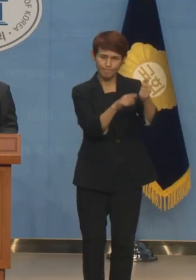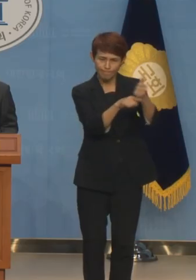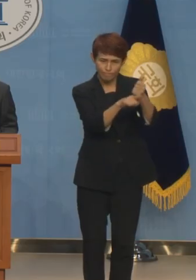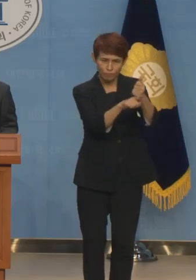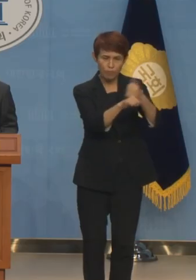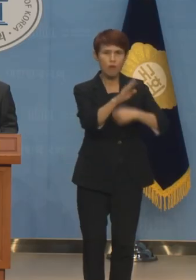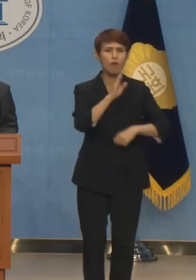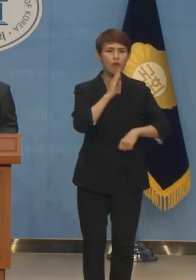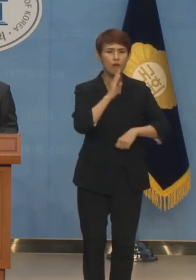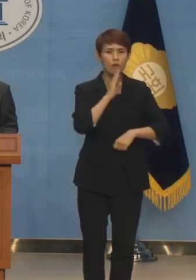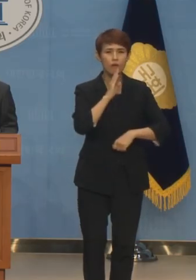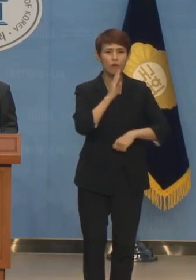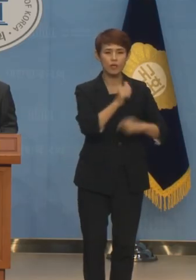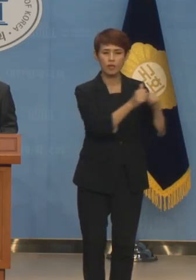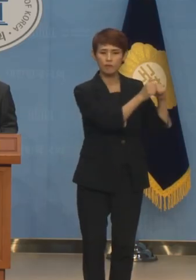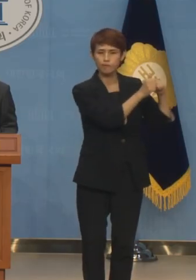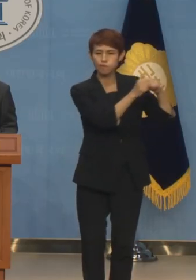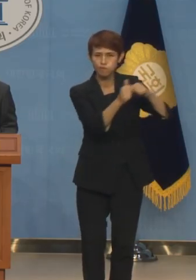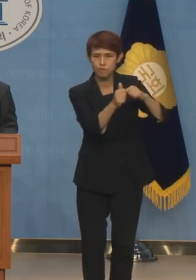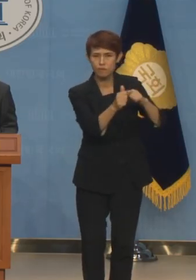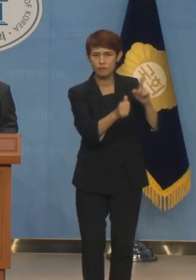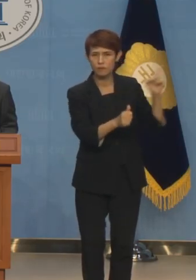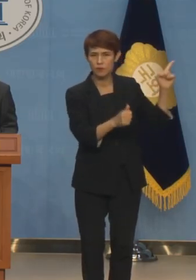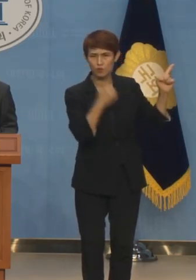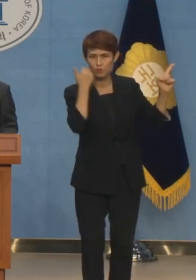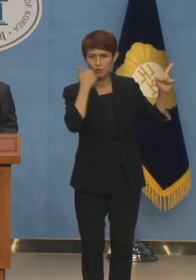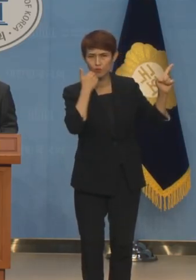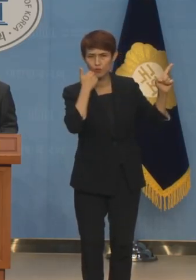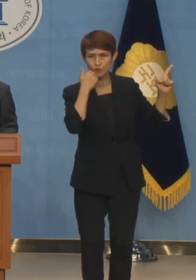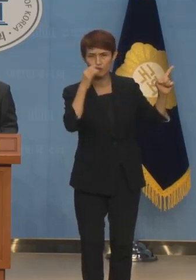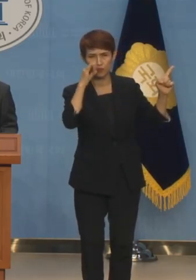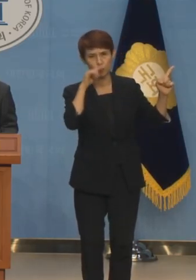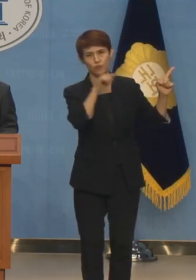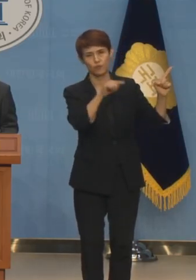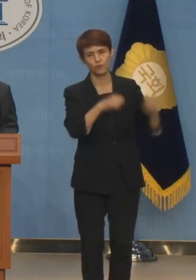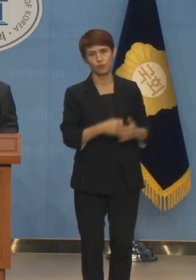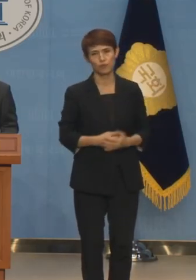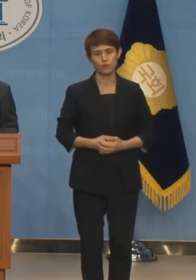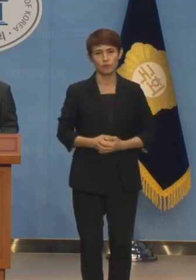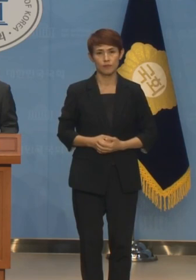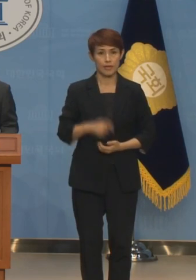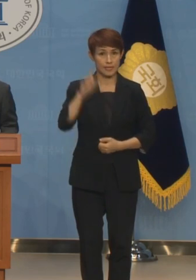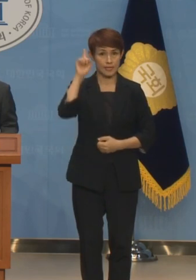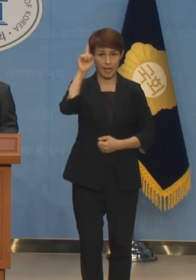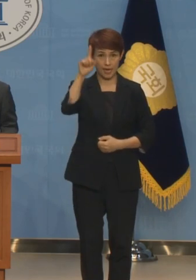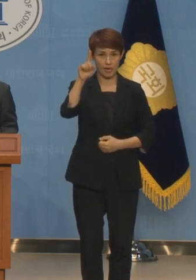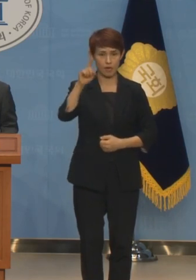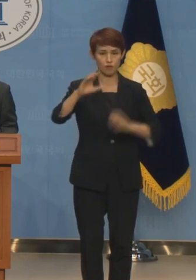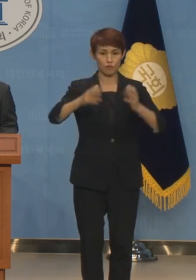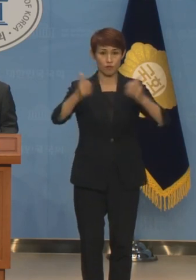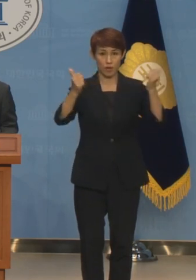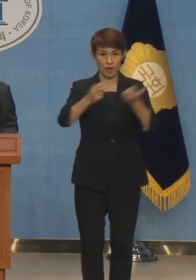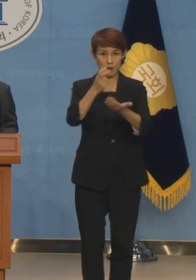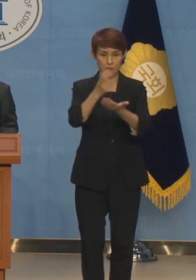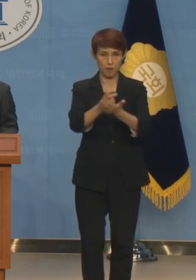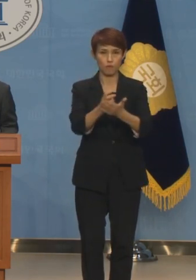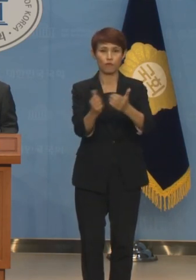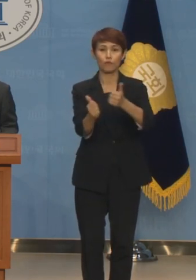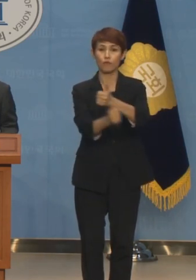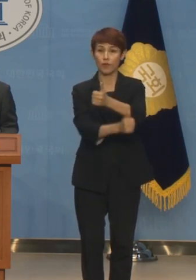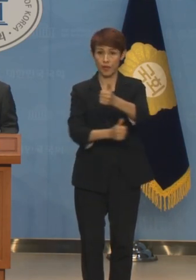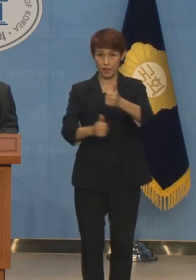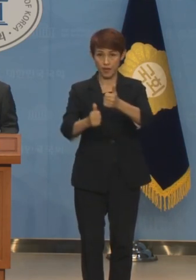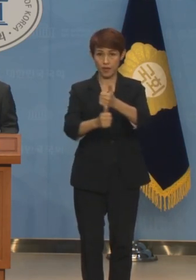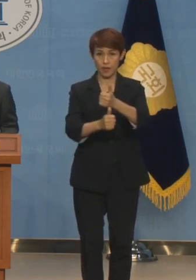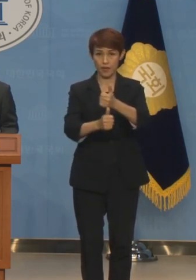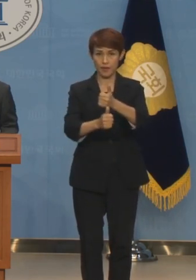물으려는데 외압을 행사했는가를 밝히고 싶습니다. 내일 국회 법제사법위원회에서